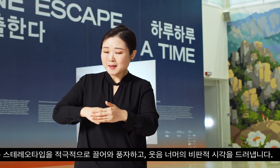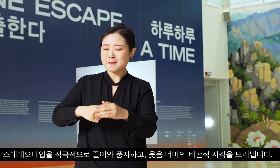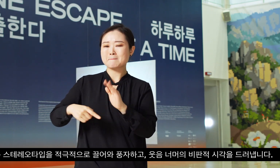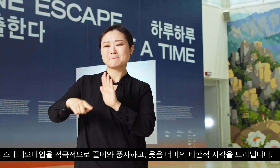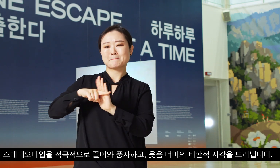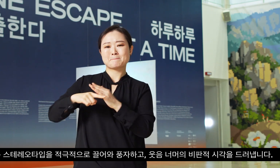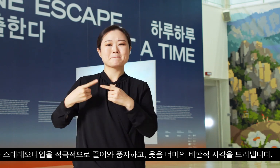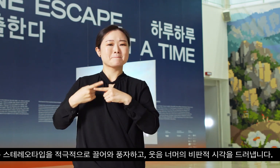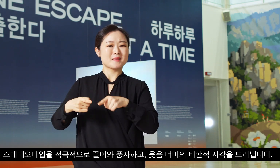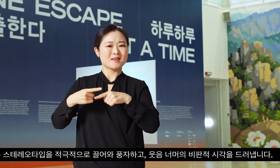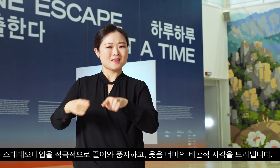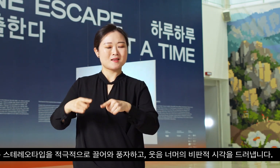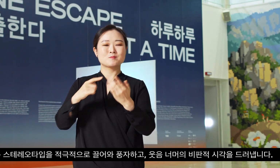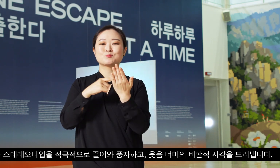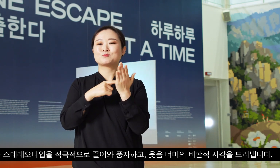시각을 드러냅니다.